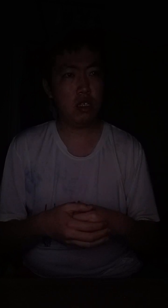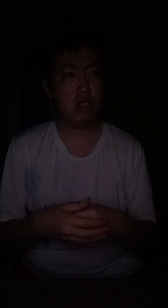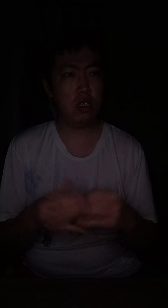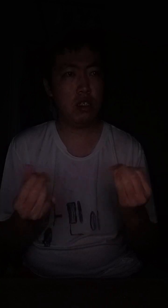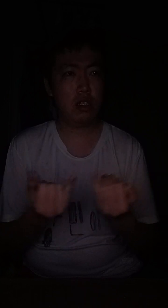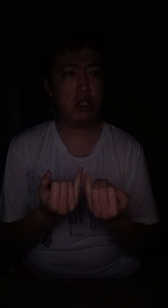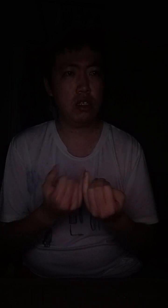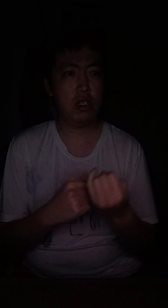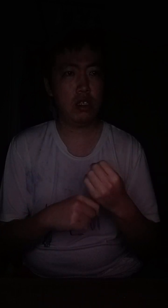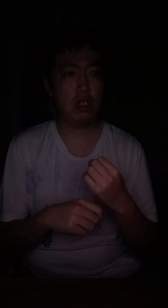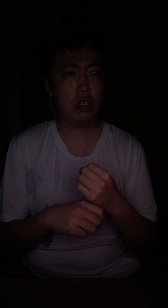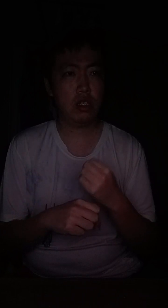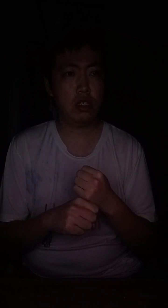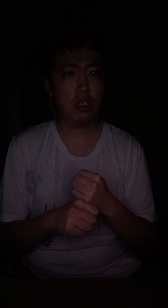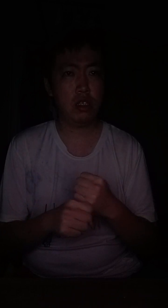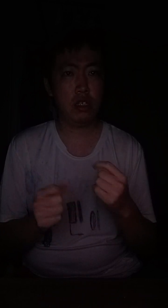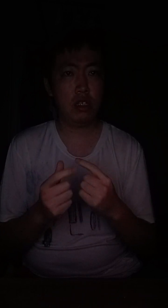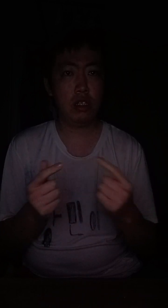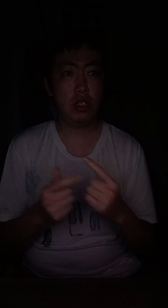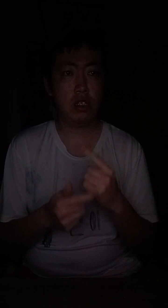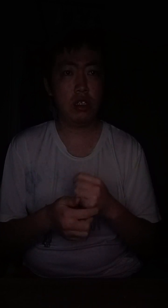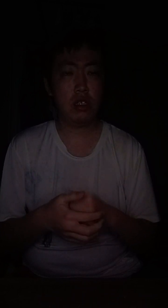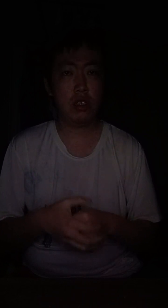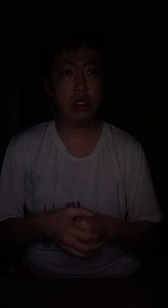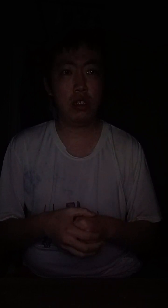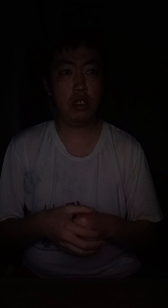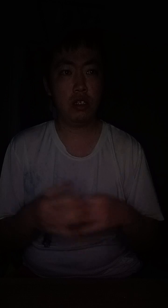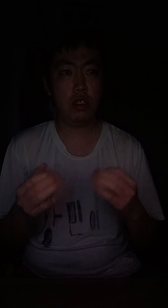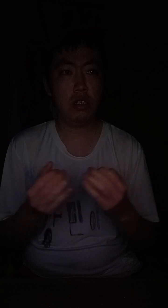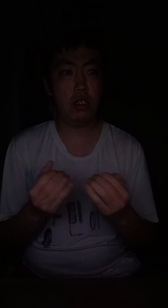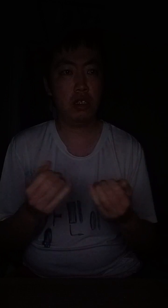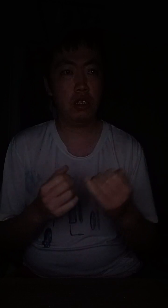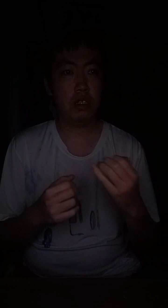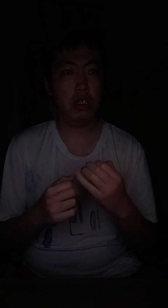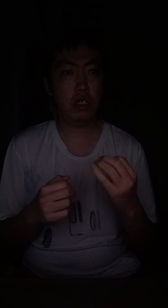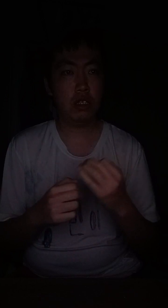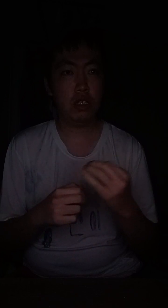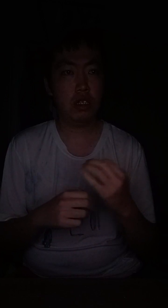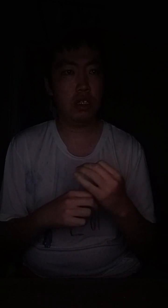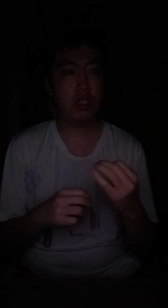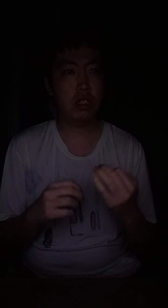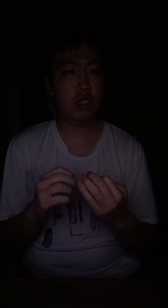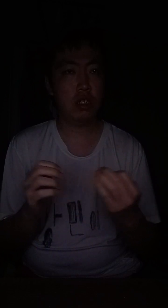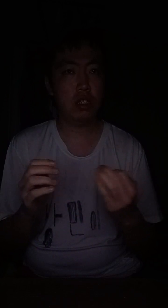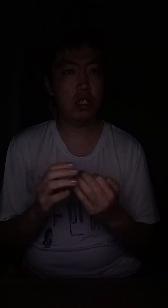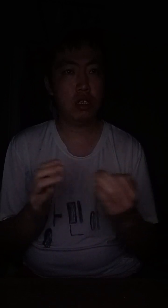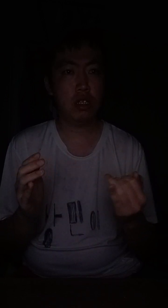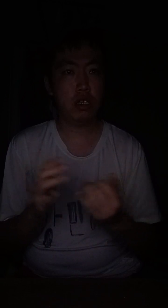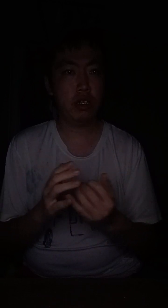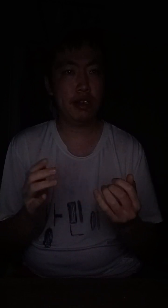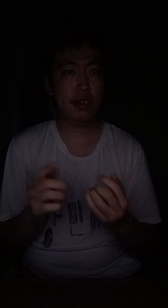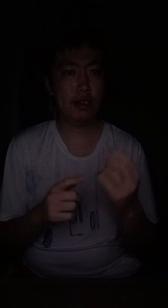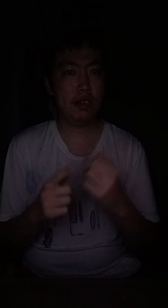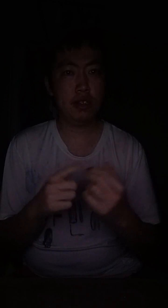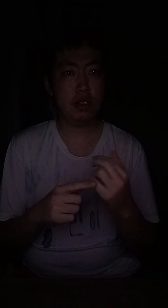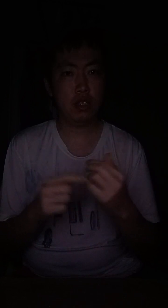그런 원인이라고 할까요? 전문가들은 화장실을 범죄 취약지로 분류해 적극적인 관리 규정을 마련해야 할 필요가